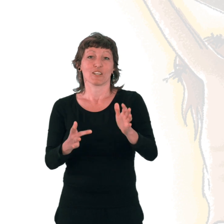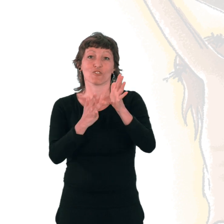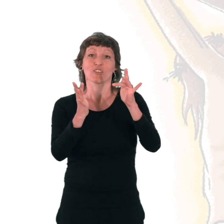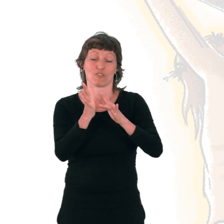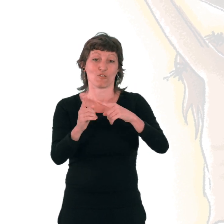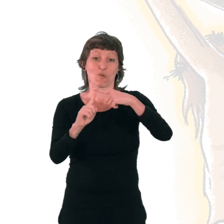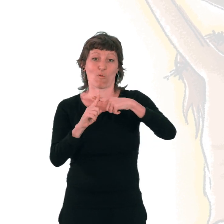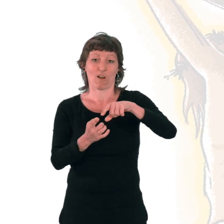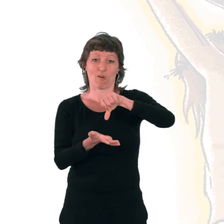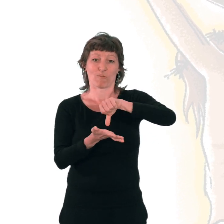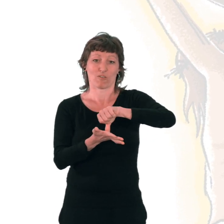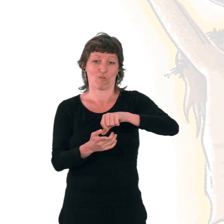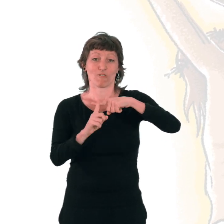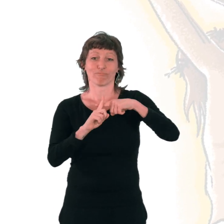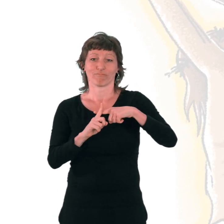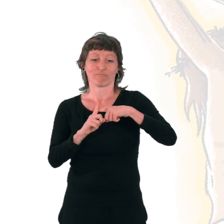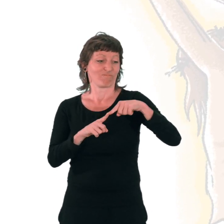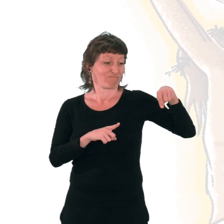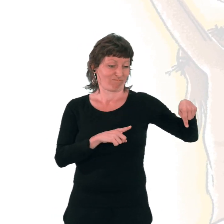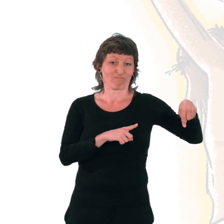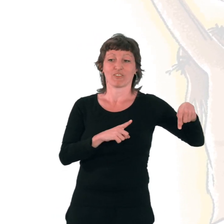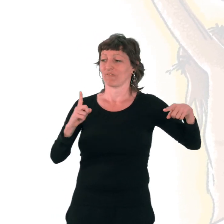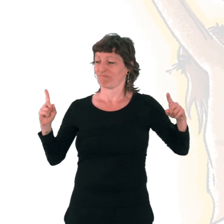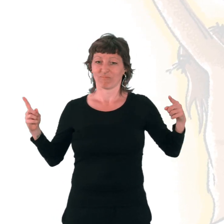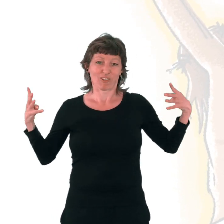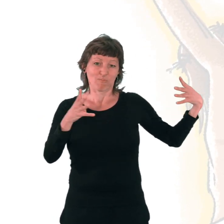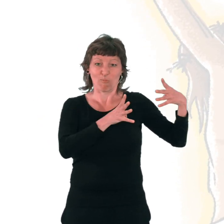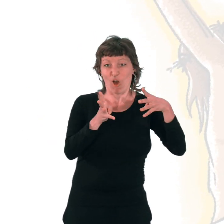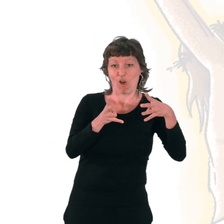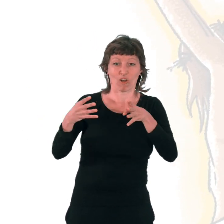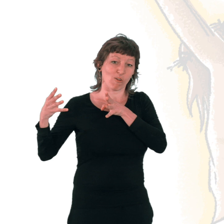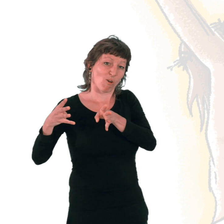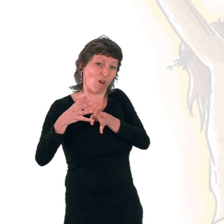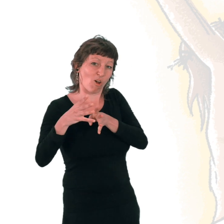Et ceux qu'on a cloués sur des croix à côté de Jésus l'insultent aussi.